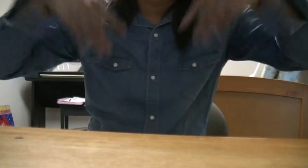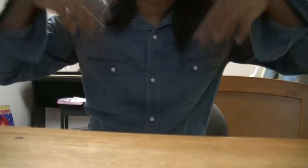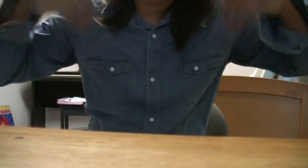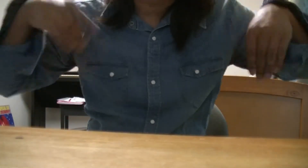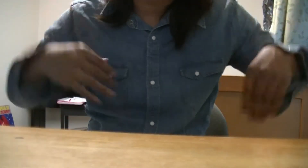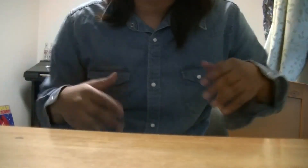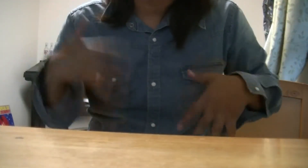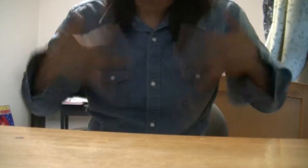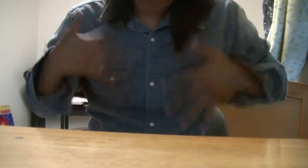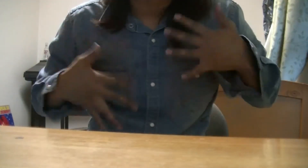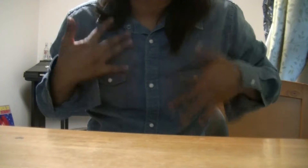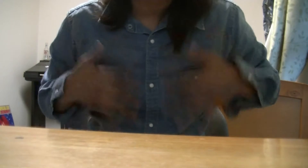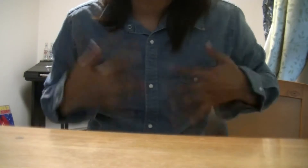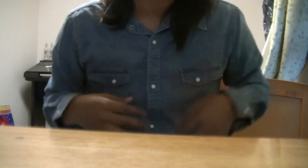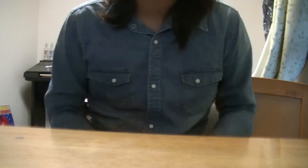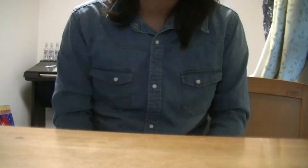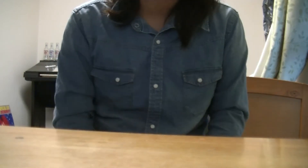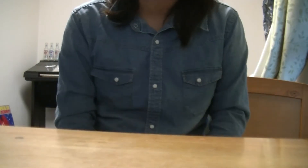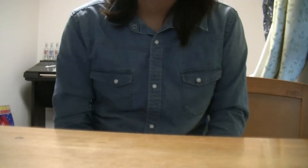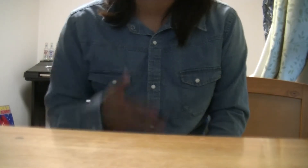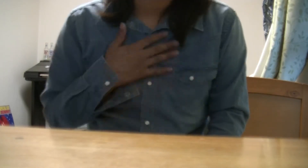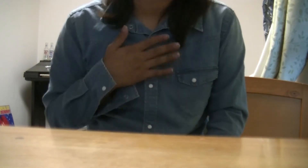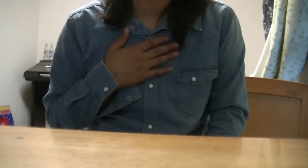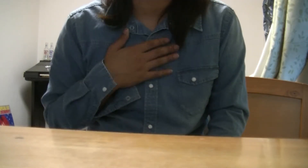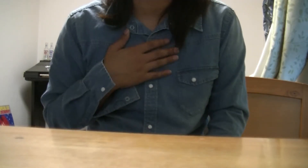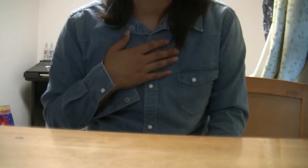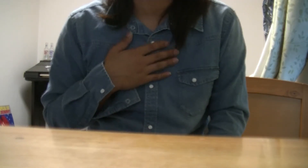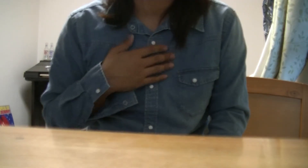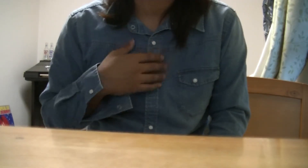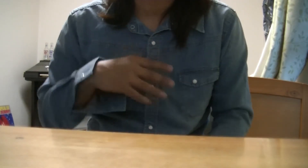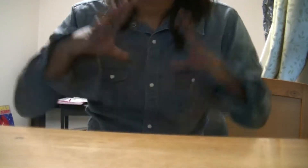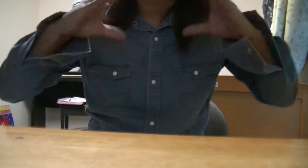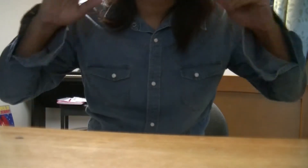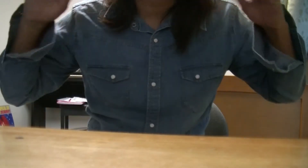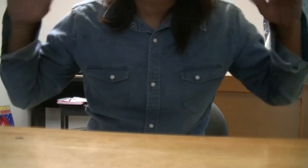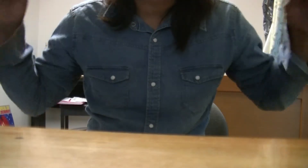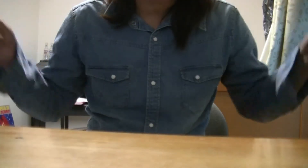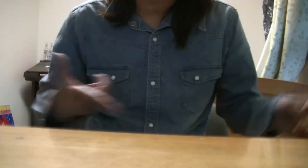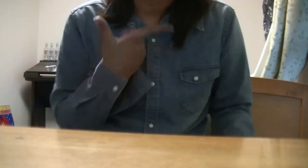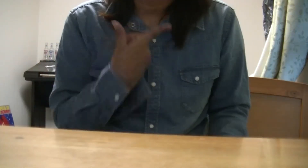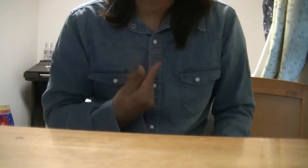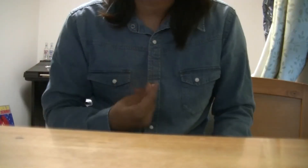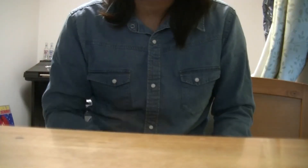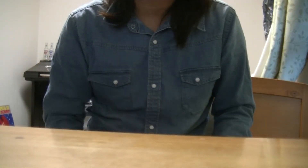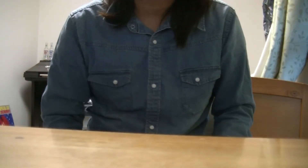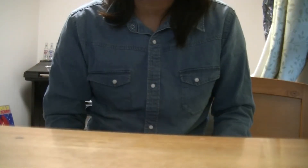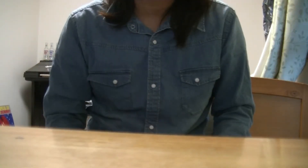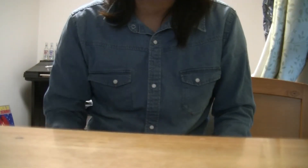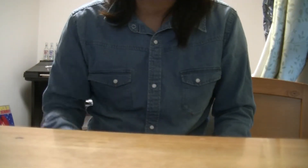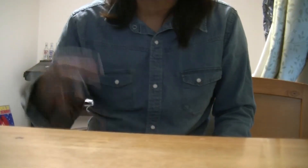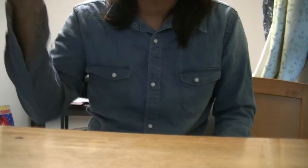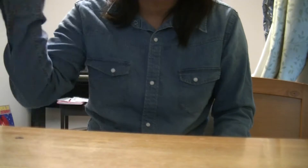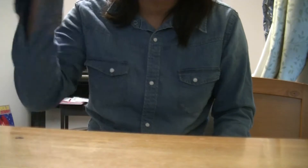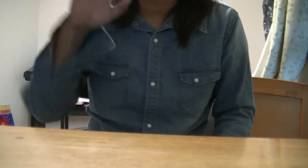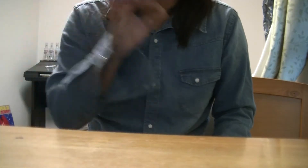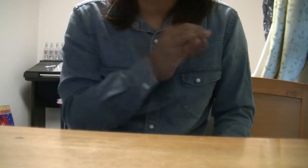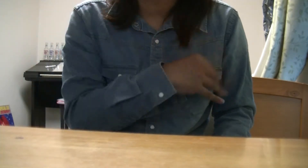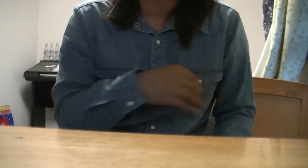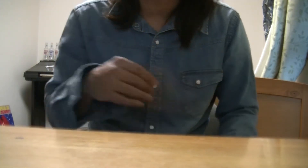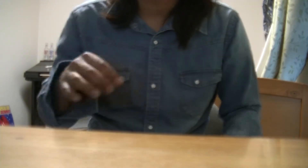ですよね。僕ね曇りが好きなんですよ。特に日曜日曇り最高。僕ねあの平日